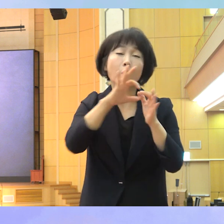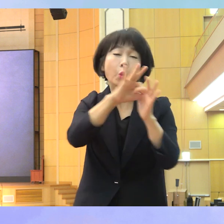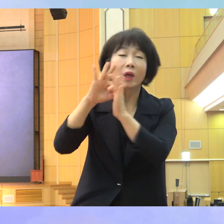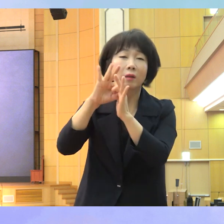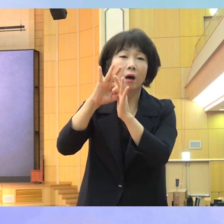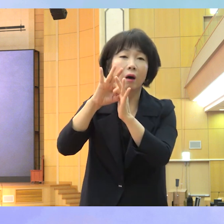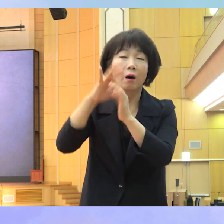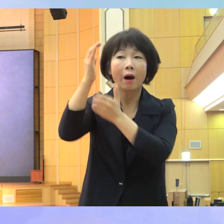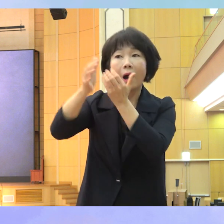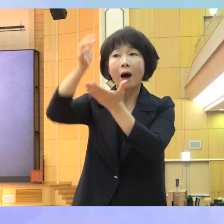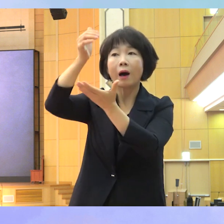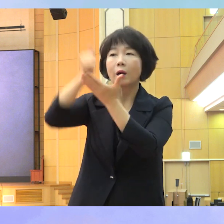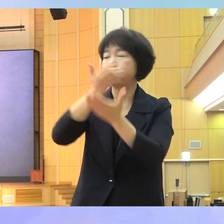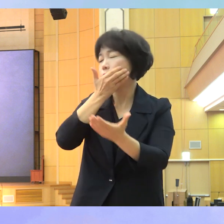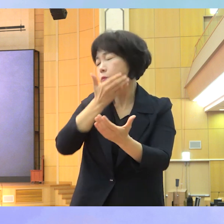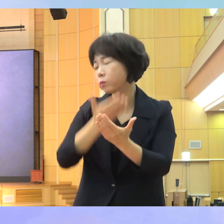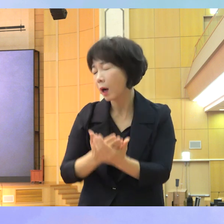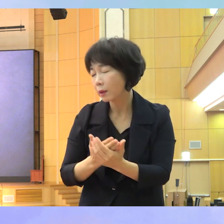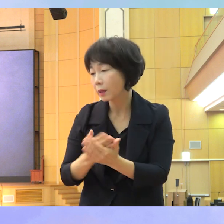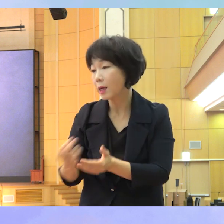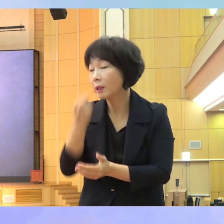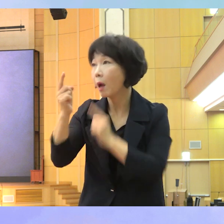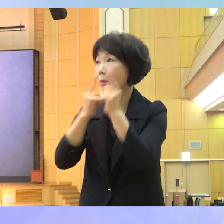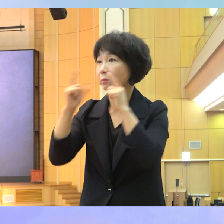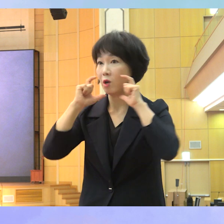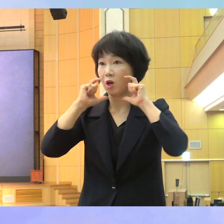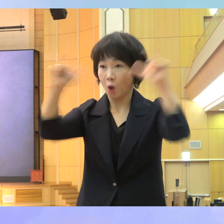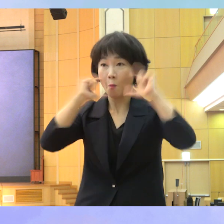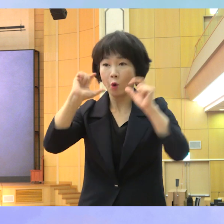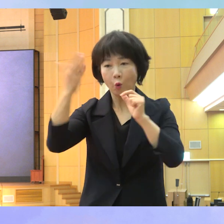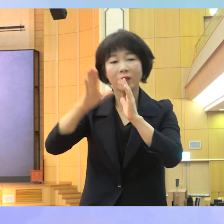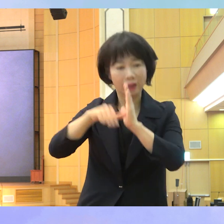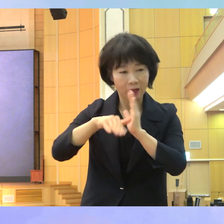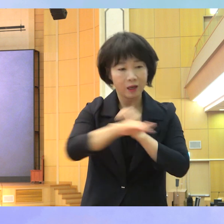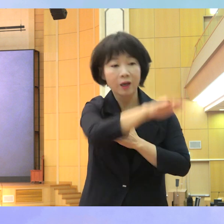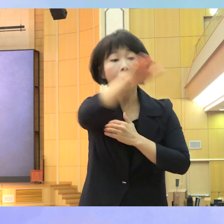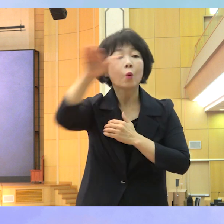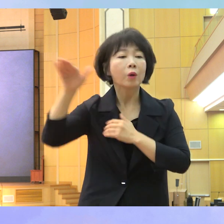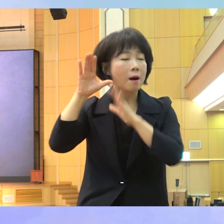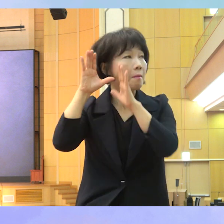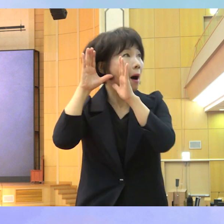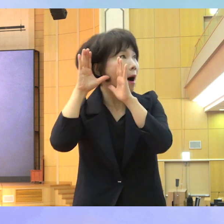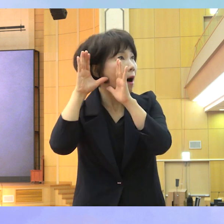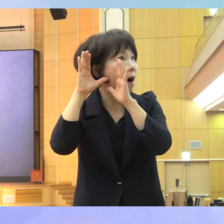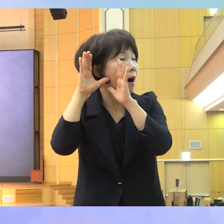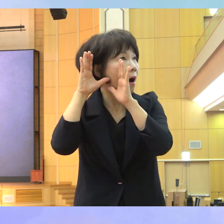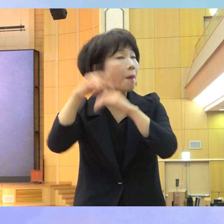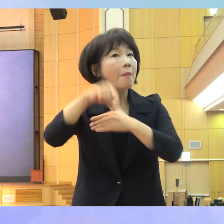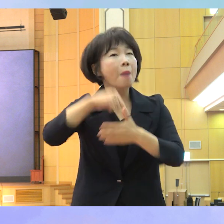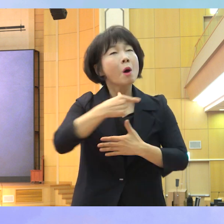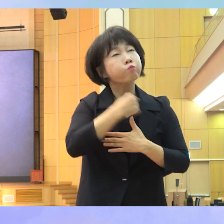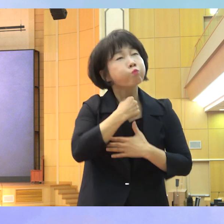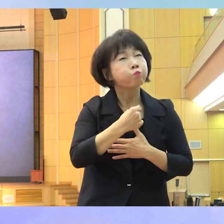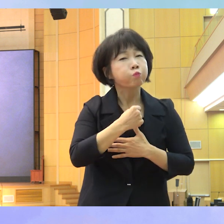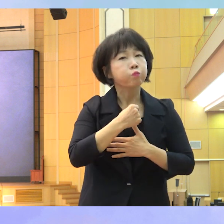통해서 하나님의 귀하신 말씀이 증거되어질 때 우리들 주님 앞에 소원하고